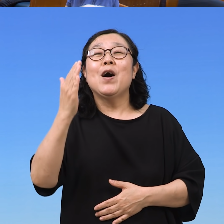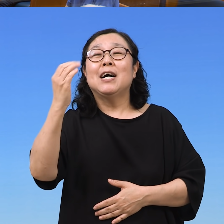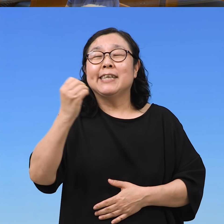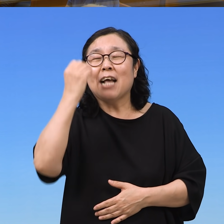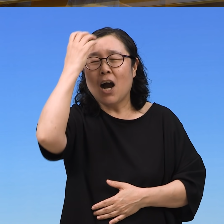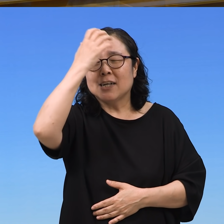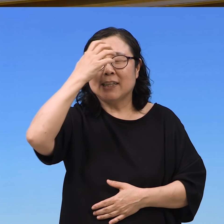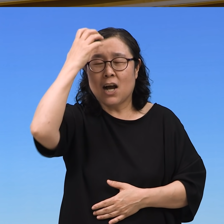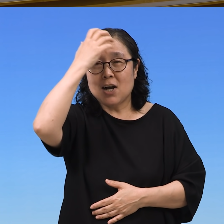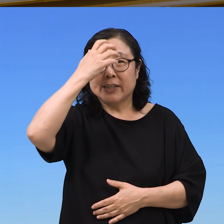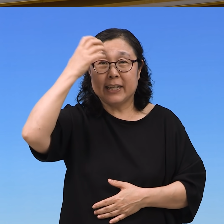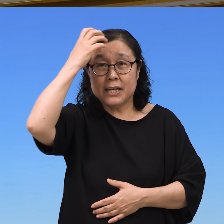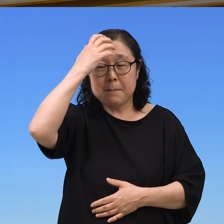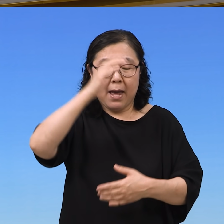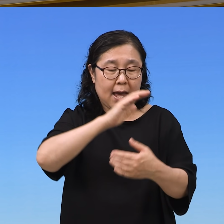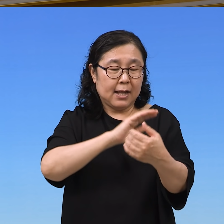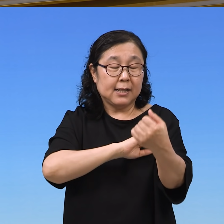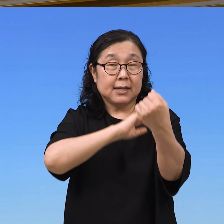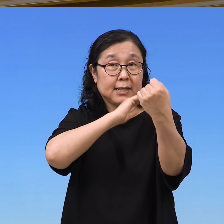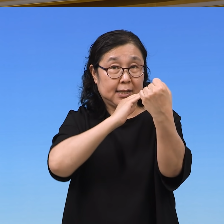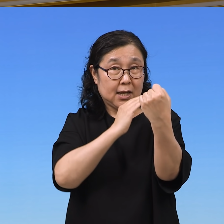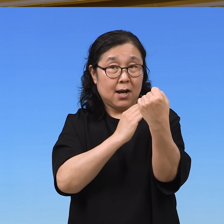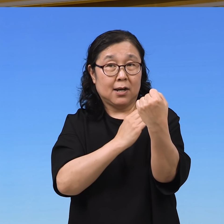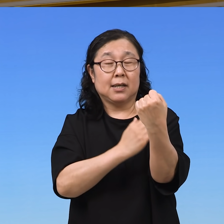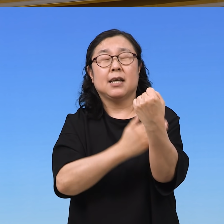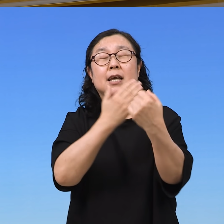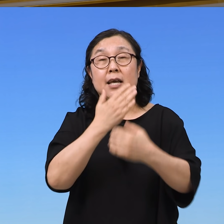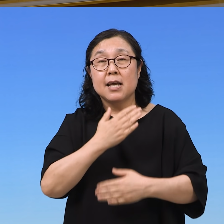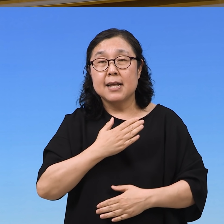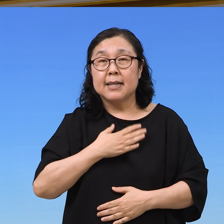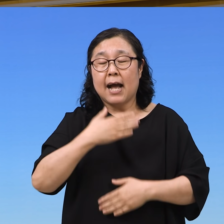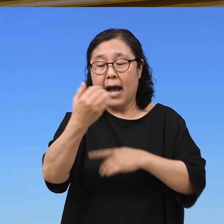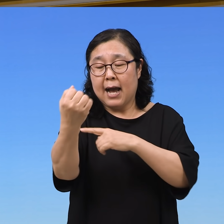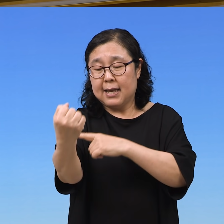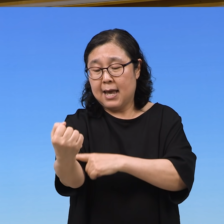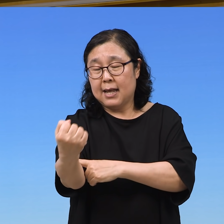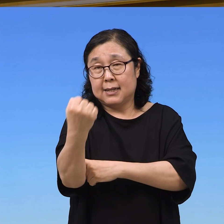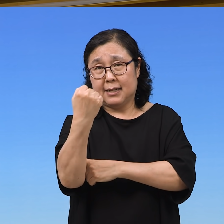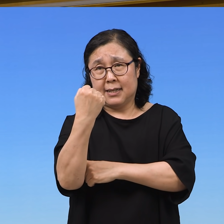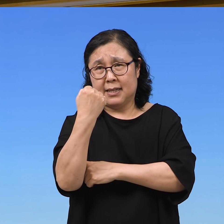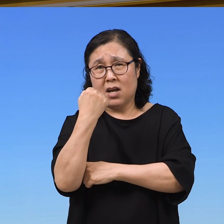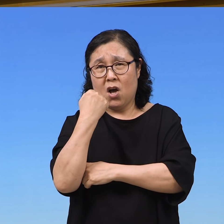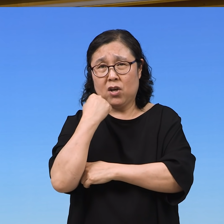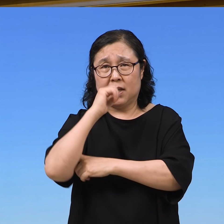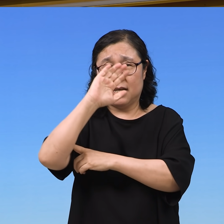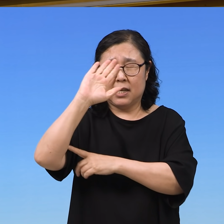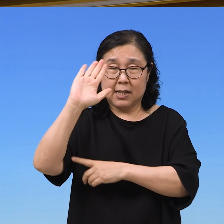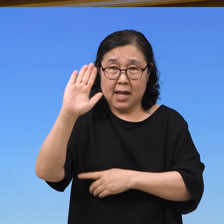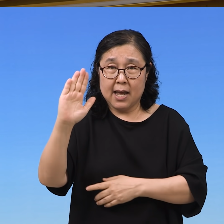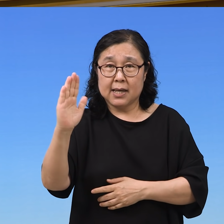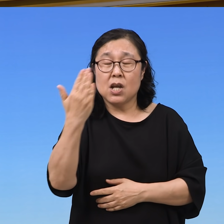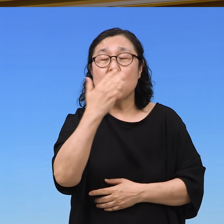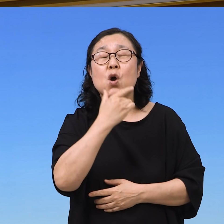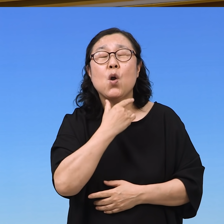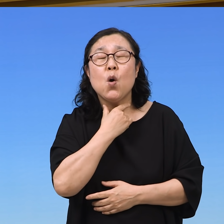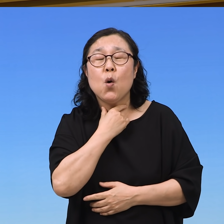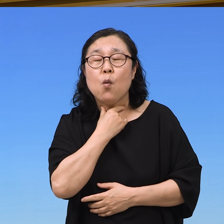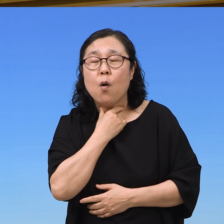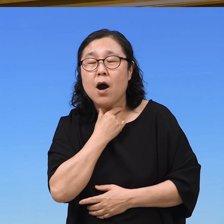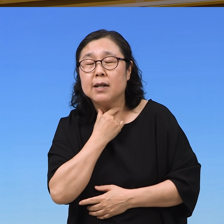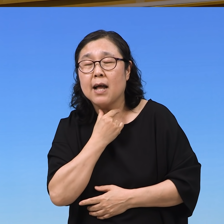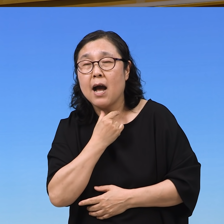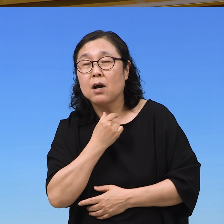능력, 성령님의 능력, 권능이 나의 능력이 되기